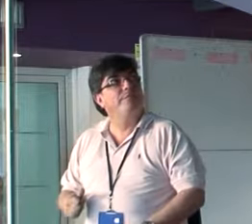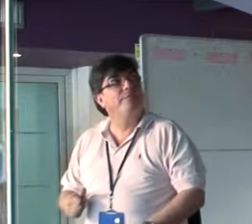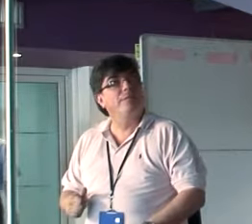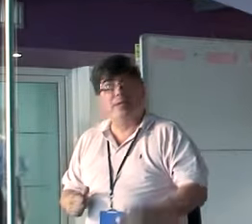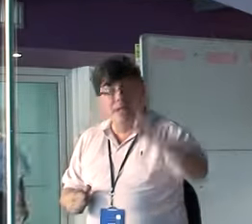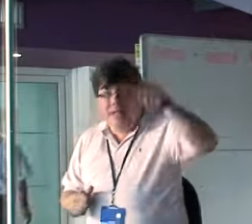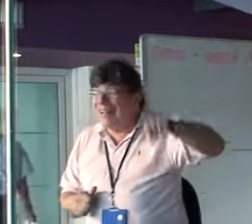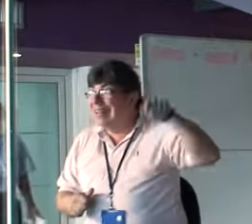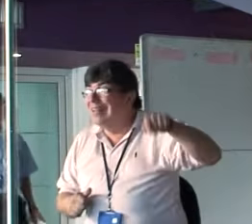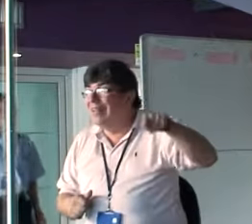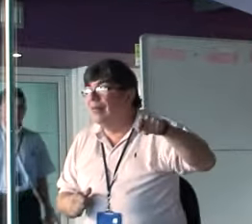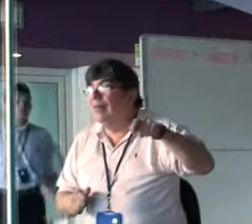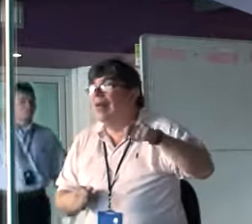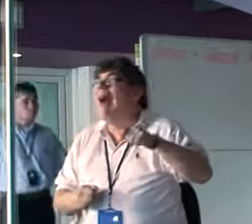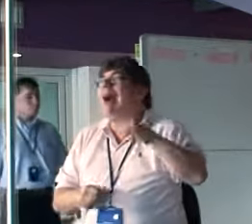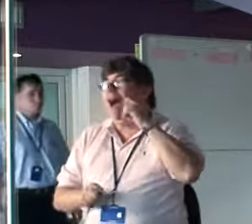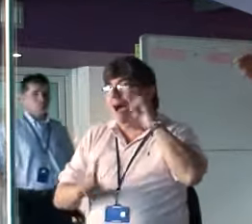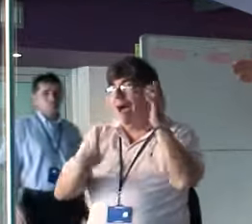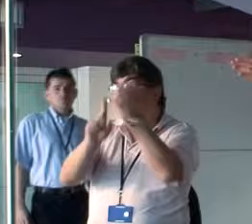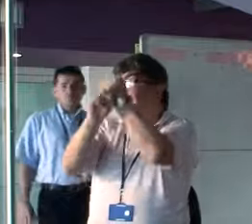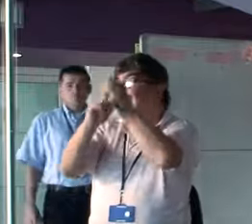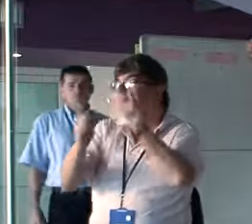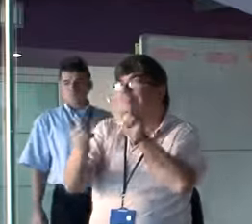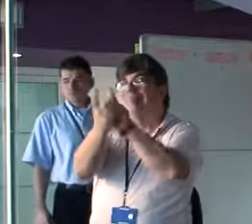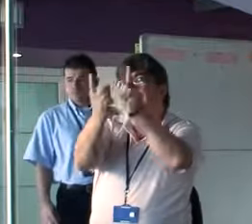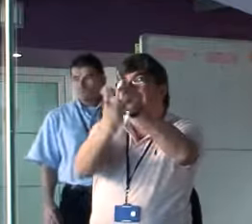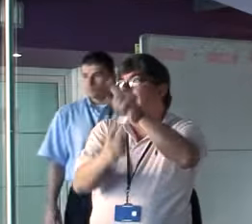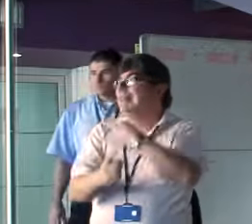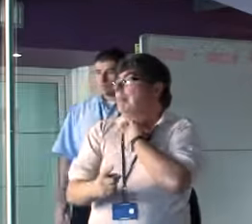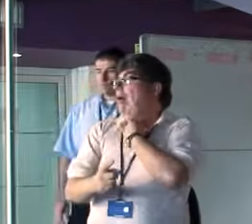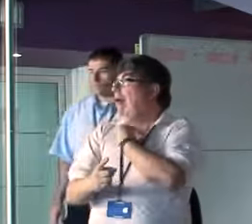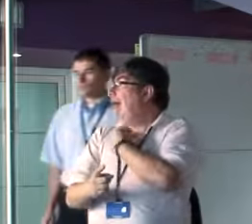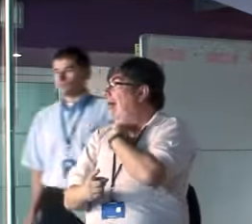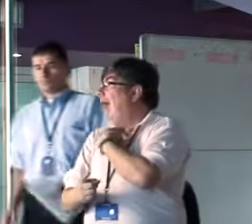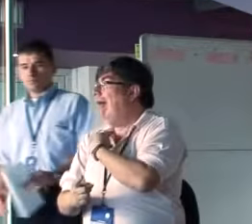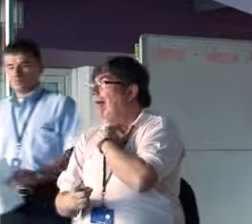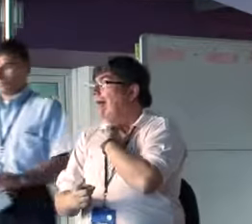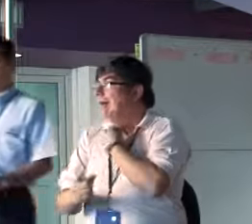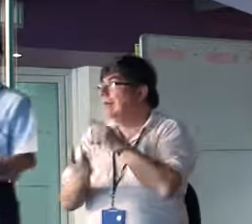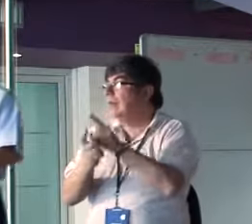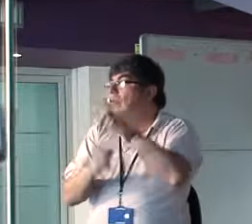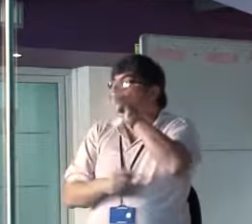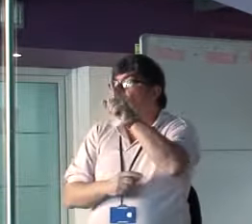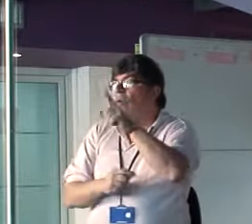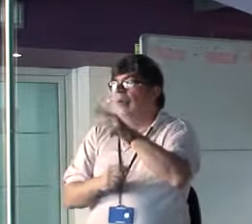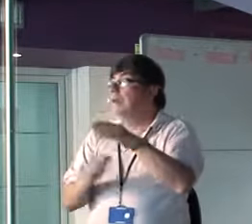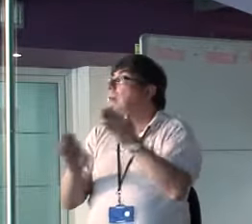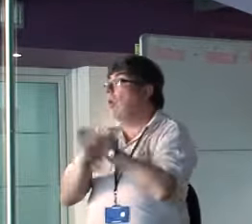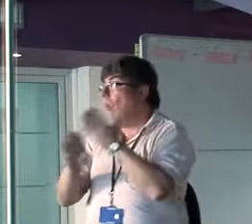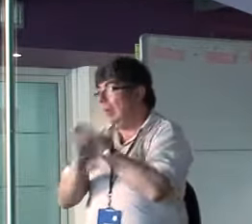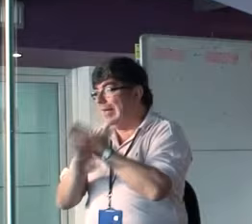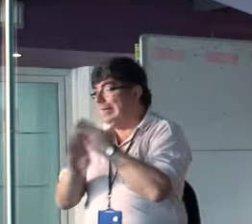el personaje se va a encontrar con unos obstáculos, con